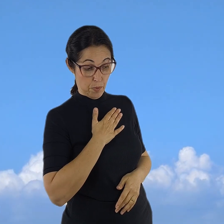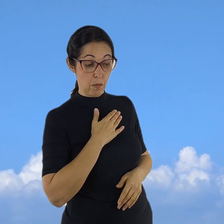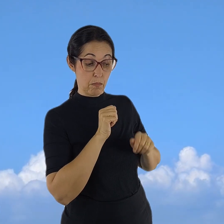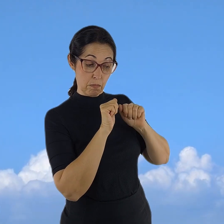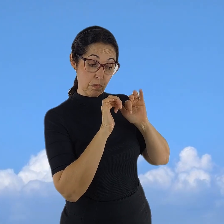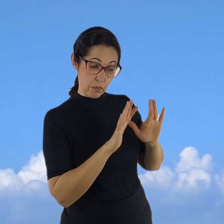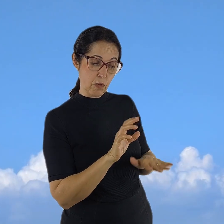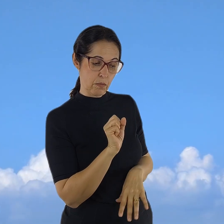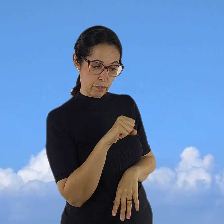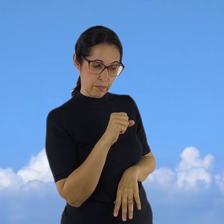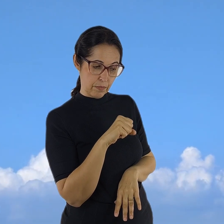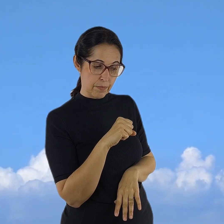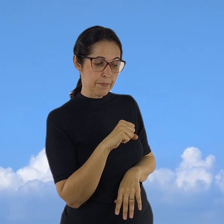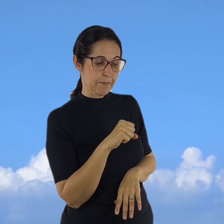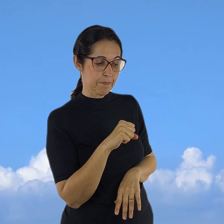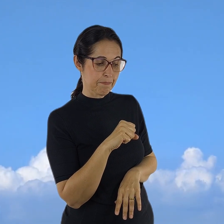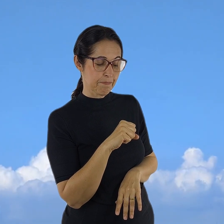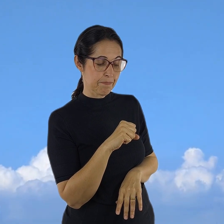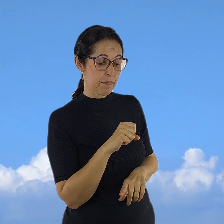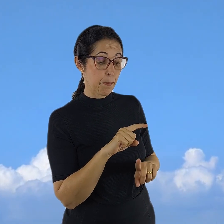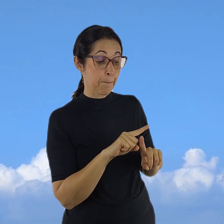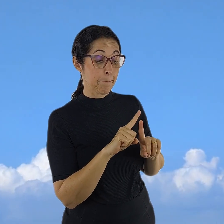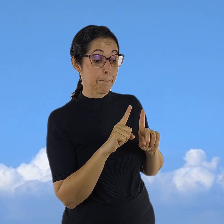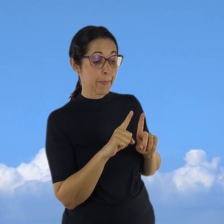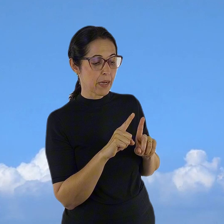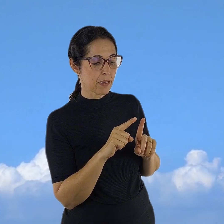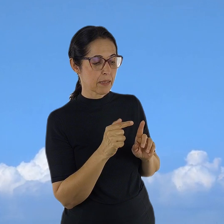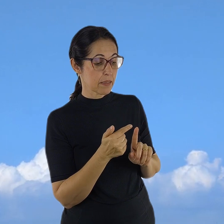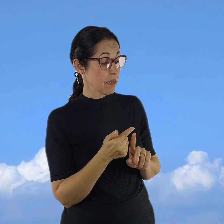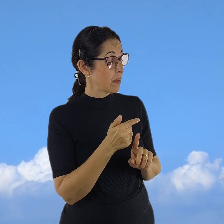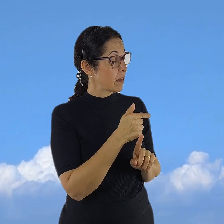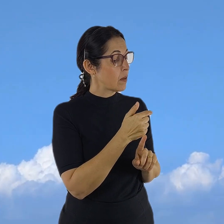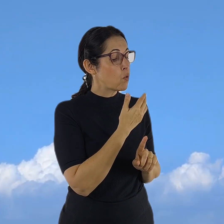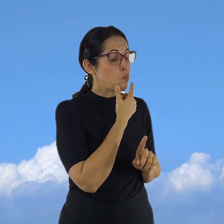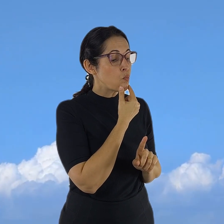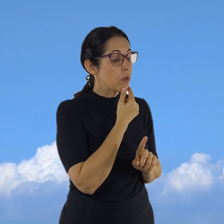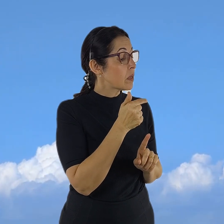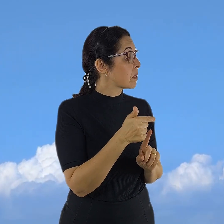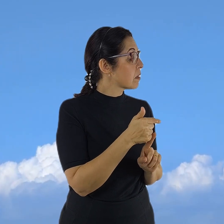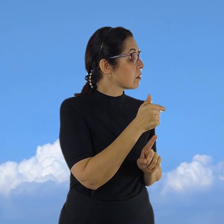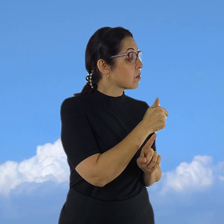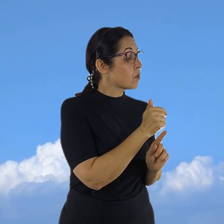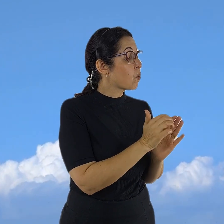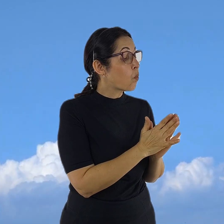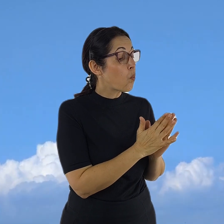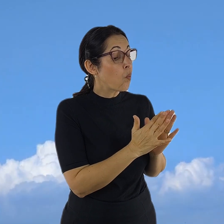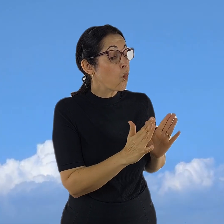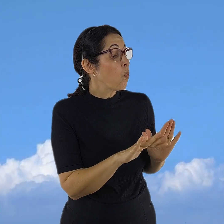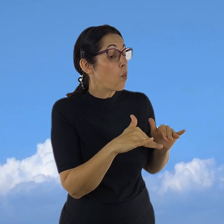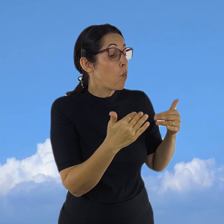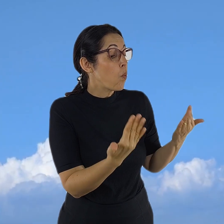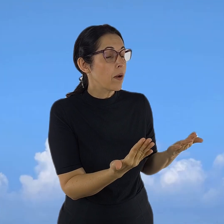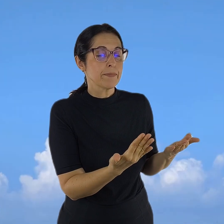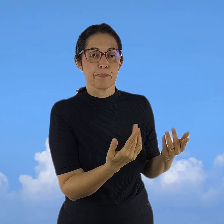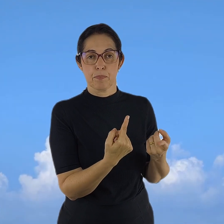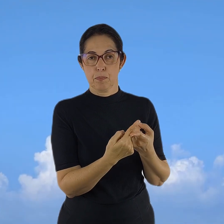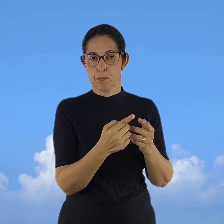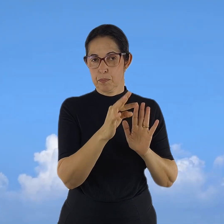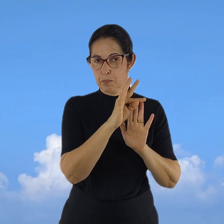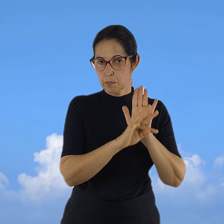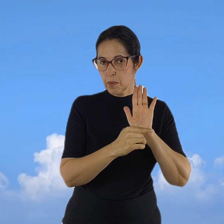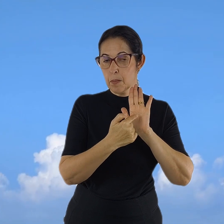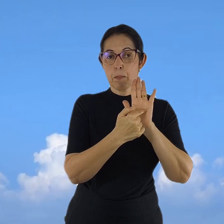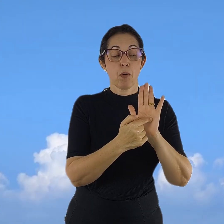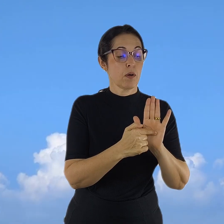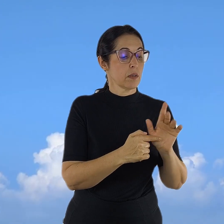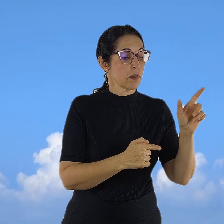abençoar, eu vou. Mas desde quando ele está assim? Porque aqui diz o texto que era um